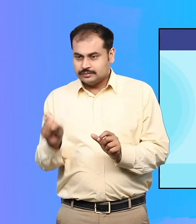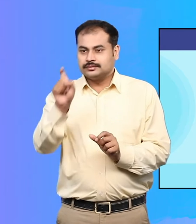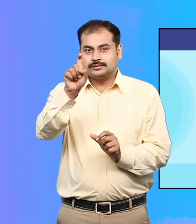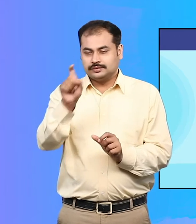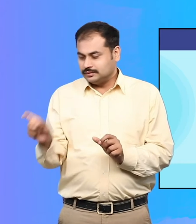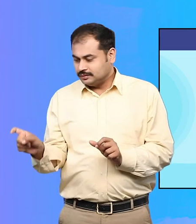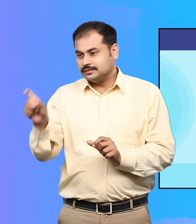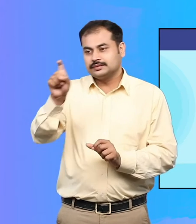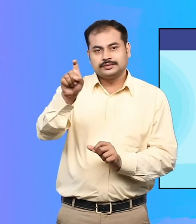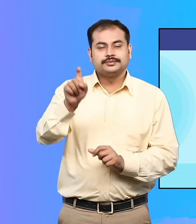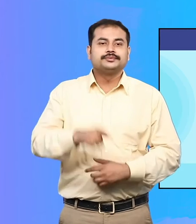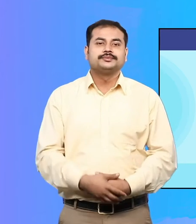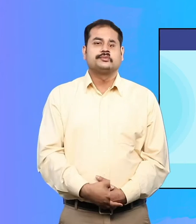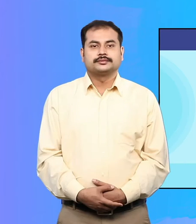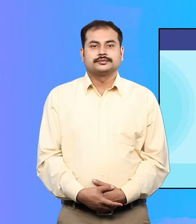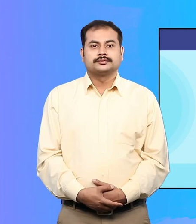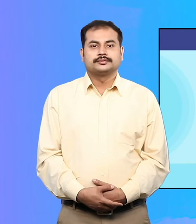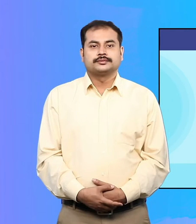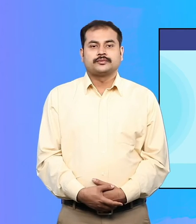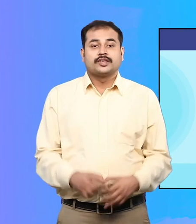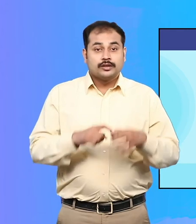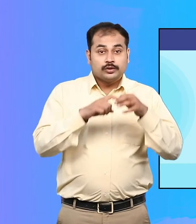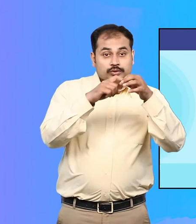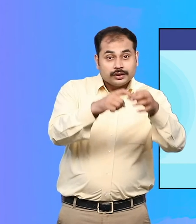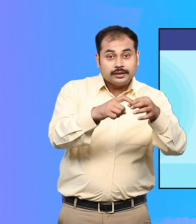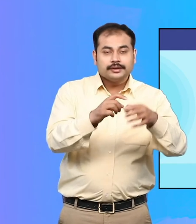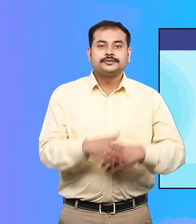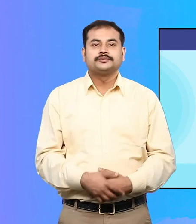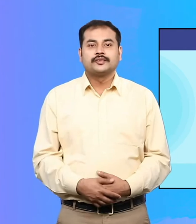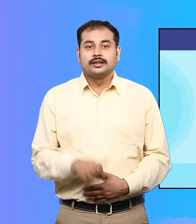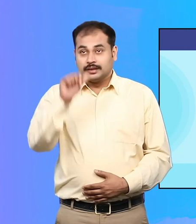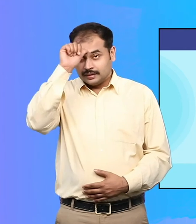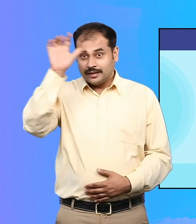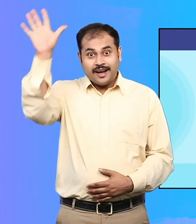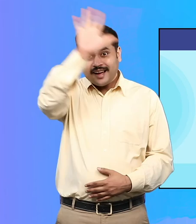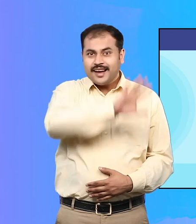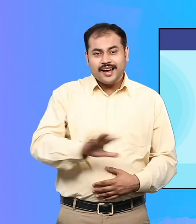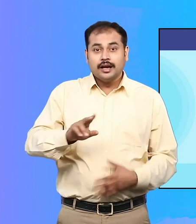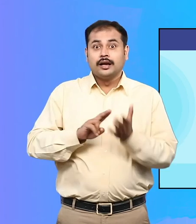खाली स्थान पर रख भारत का राष्ट्रीय फूल कौन सा है